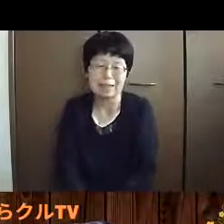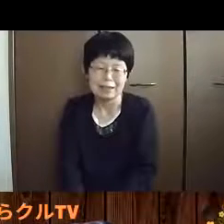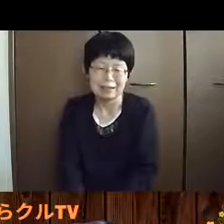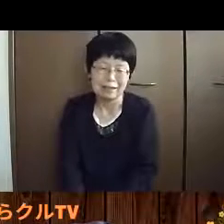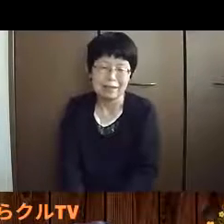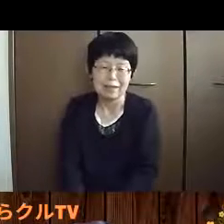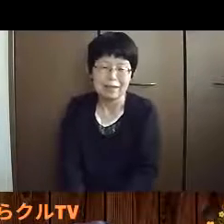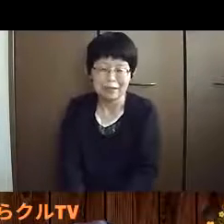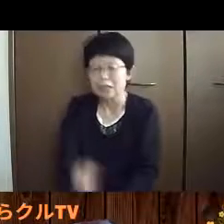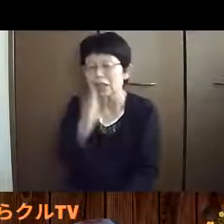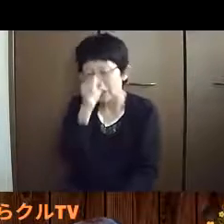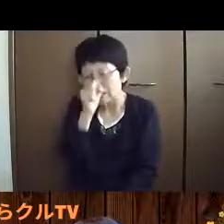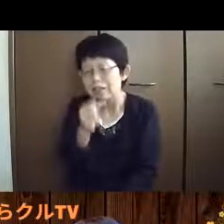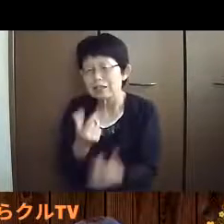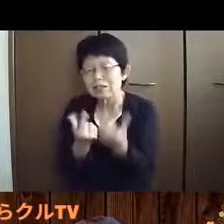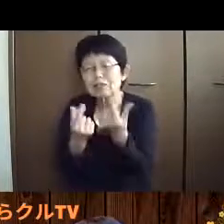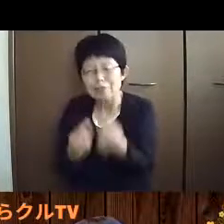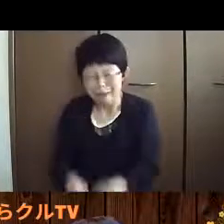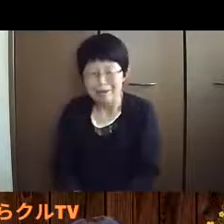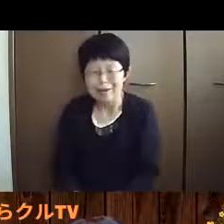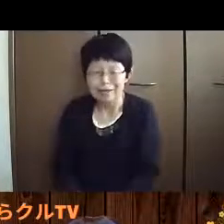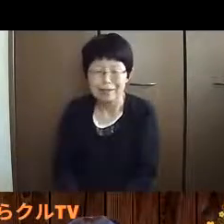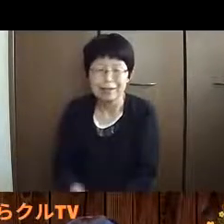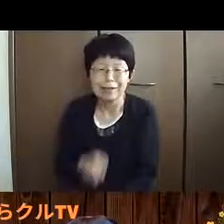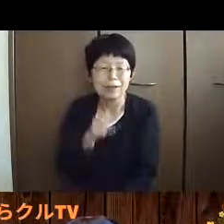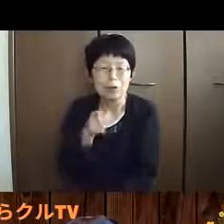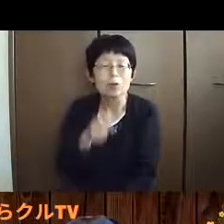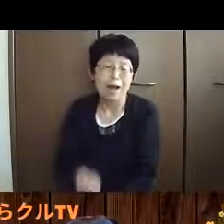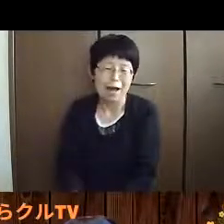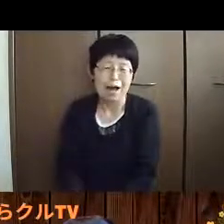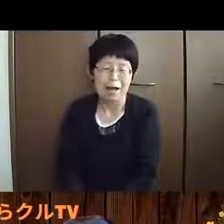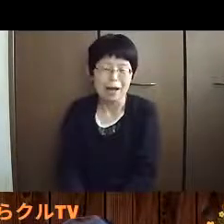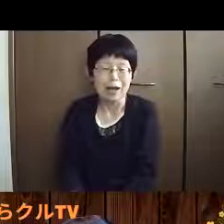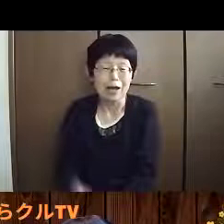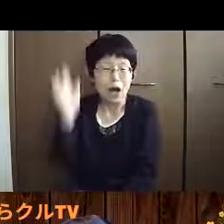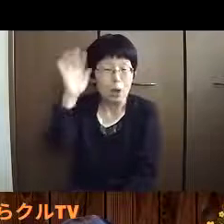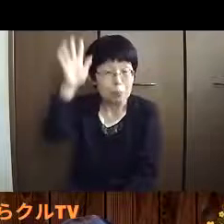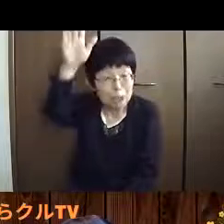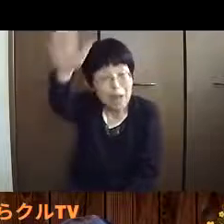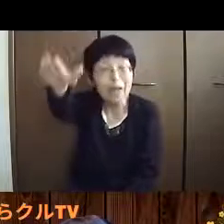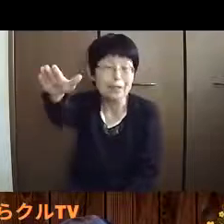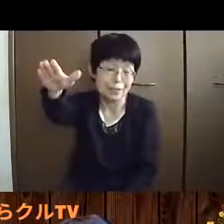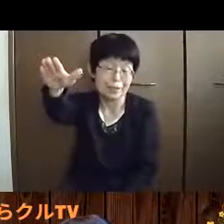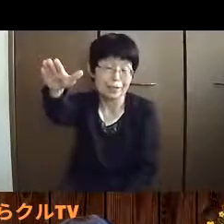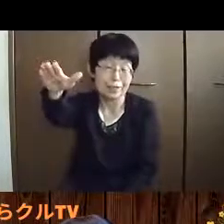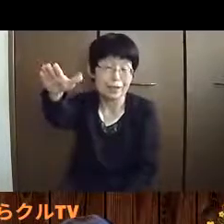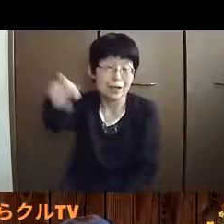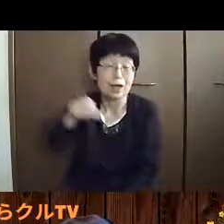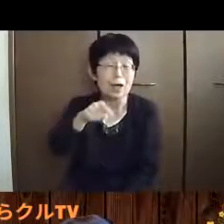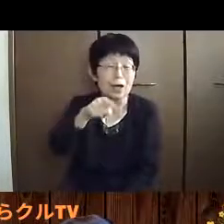いいですね。なんかこんな、ちょっと、あの、未来の時代になったら、こんな動くゴ